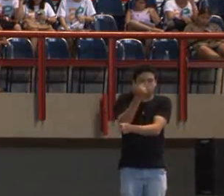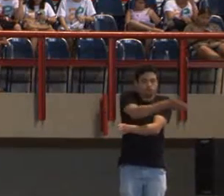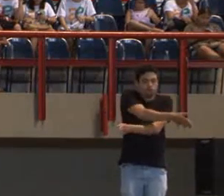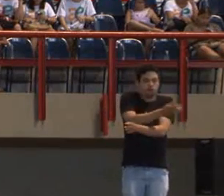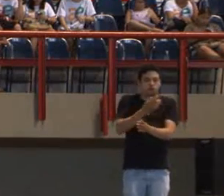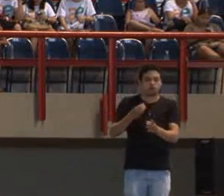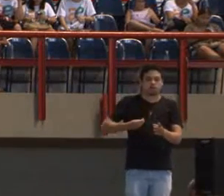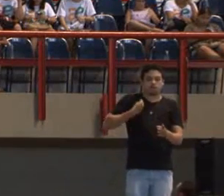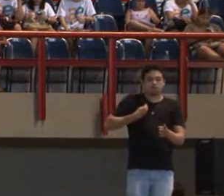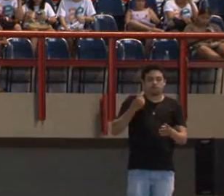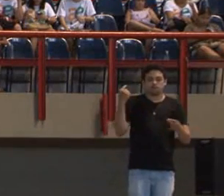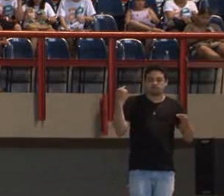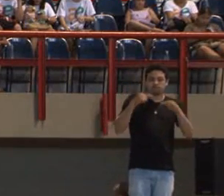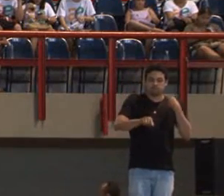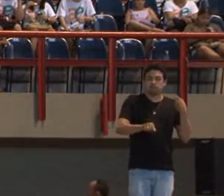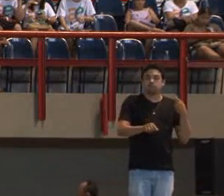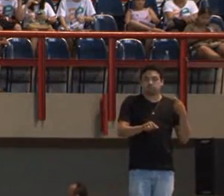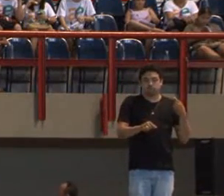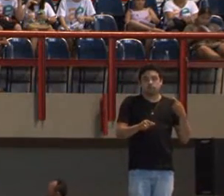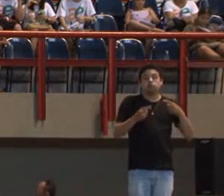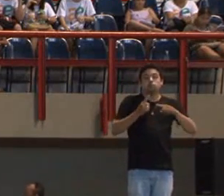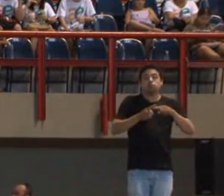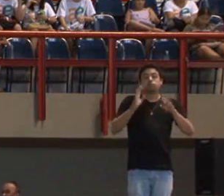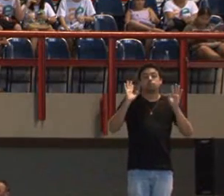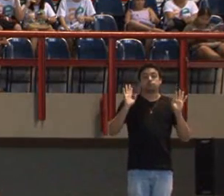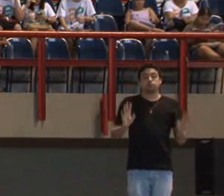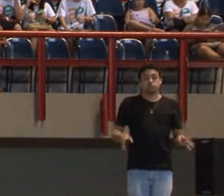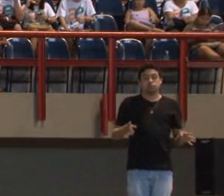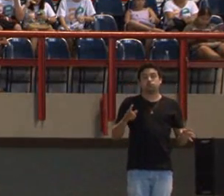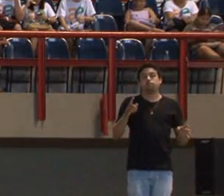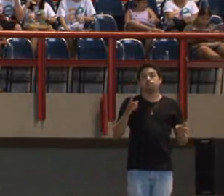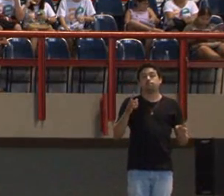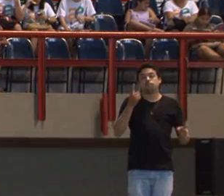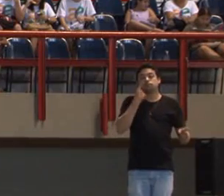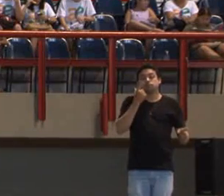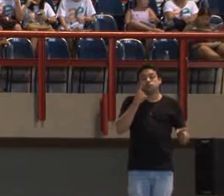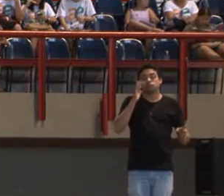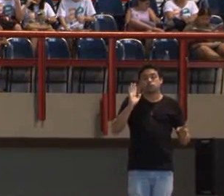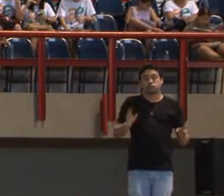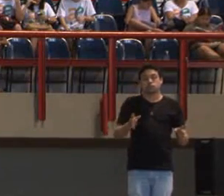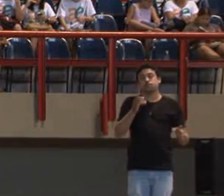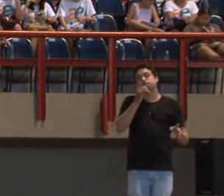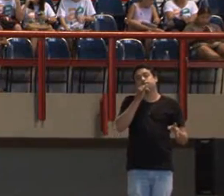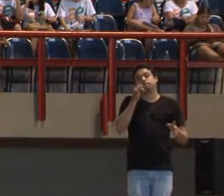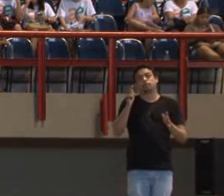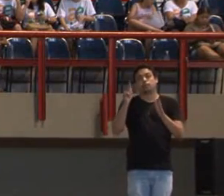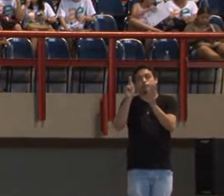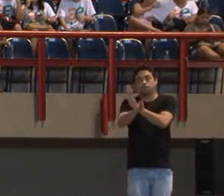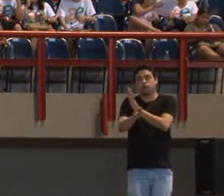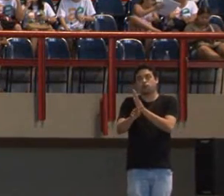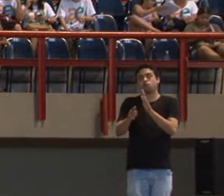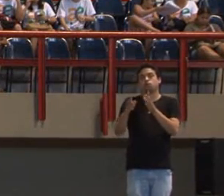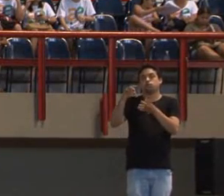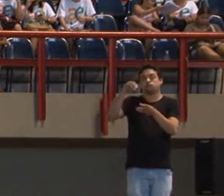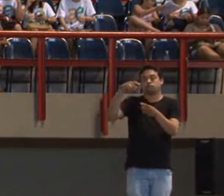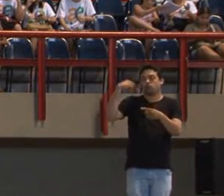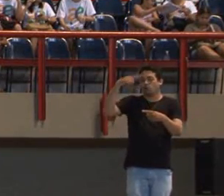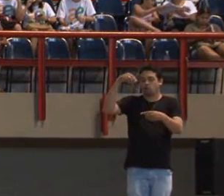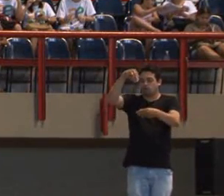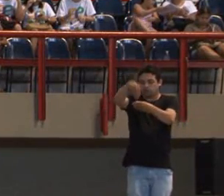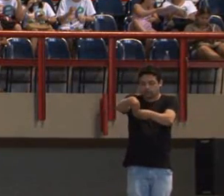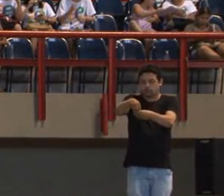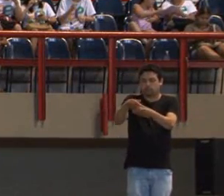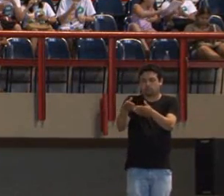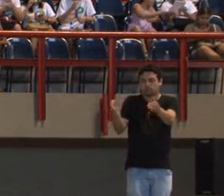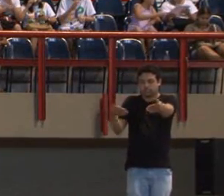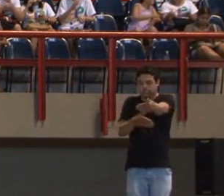não tinha nenhuma serventia. Era reconhecido que você fazia questões malucas na sala de aula ou ficava